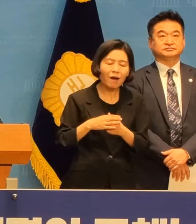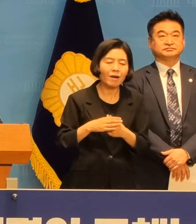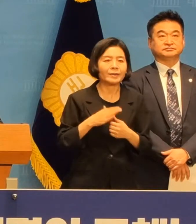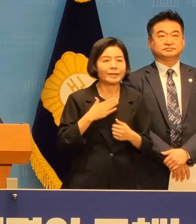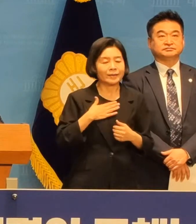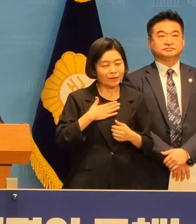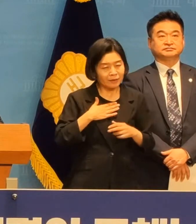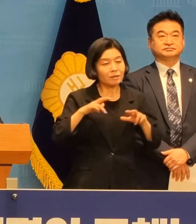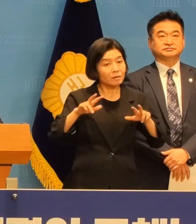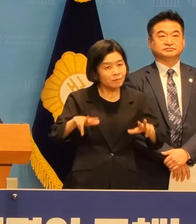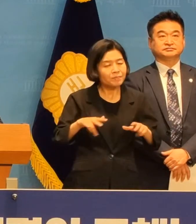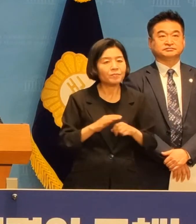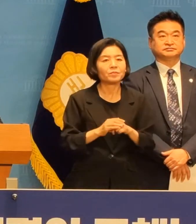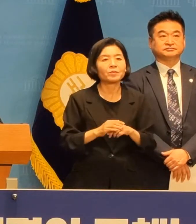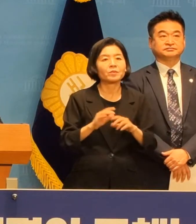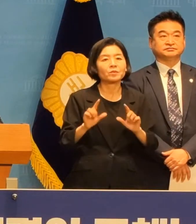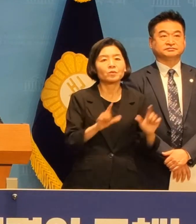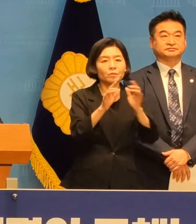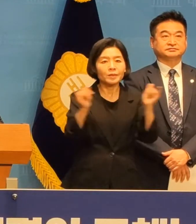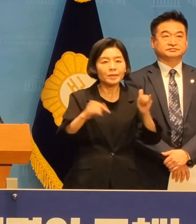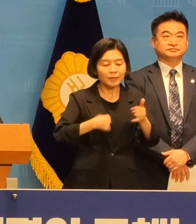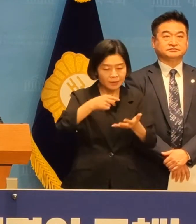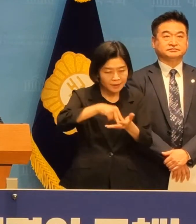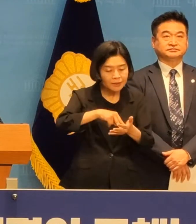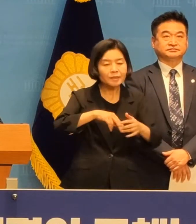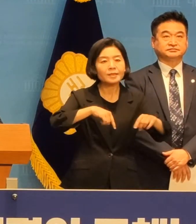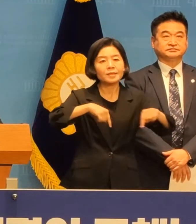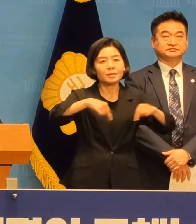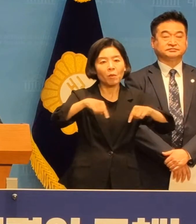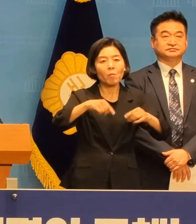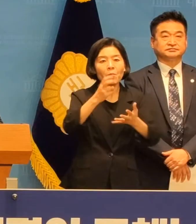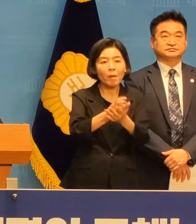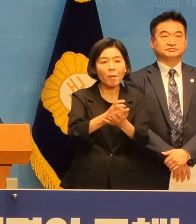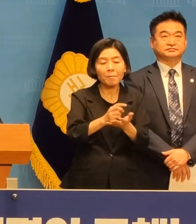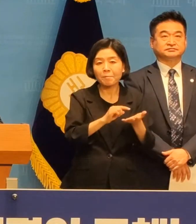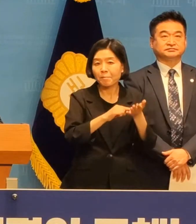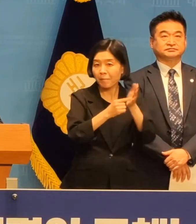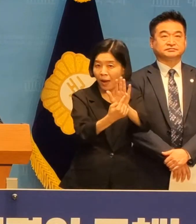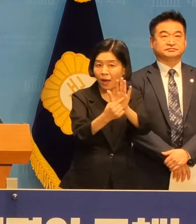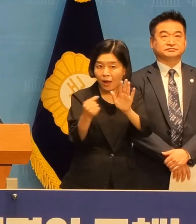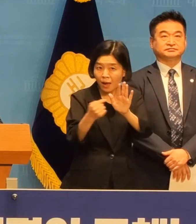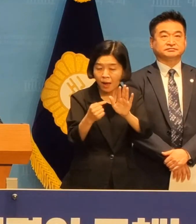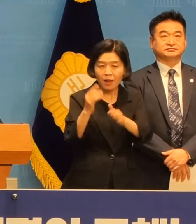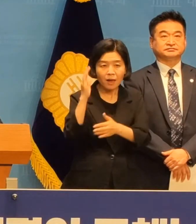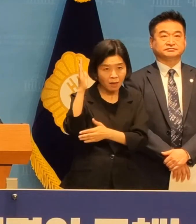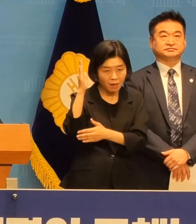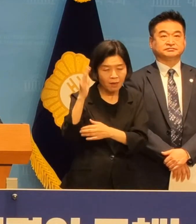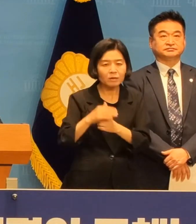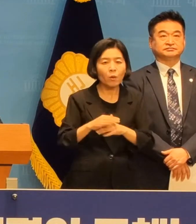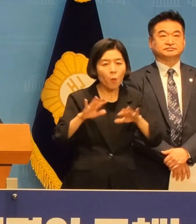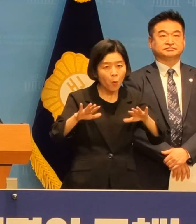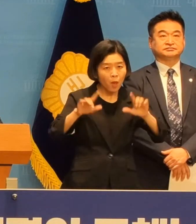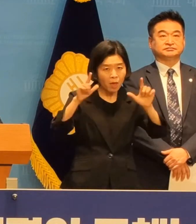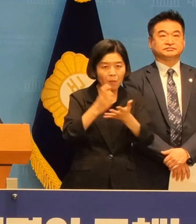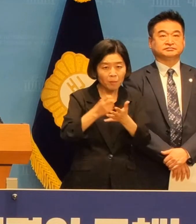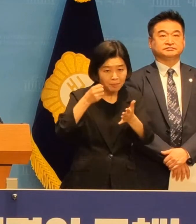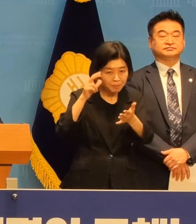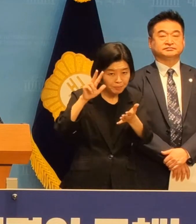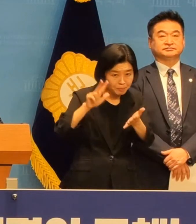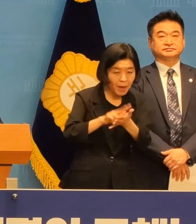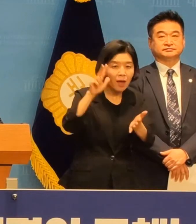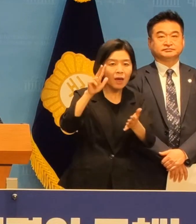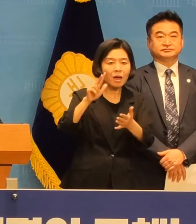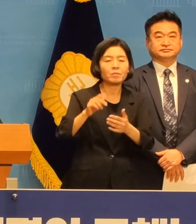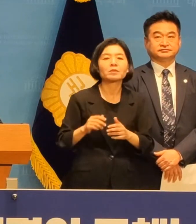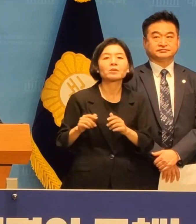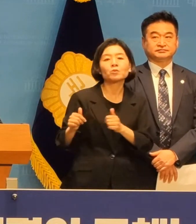하지만 이제 주민자치 기본법 발의를 위한 기자회견을 통해서 올해 주민자치 기본법이 제정이 된다면 저희 주민자치